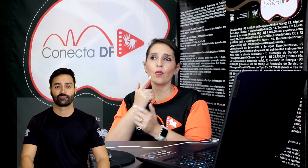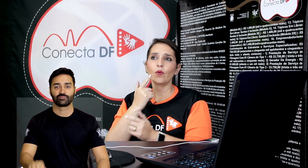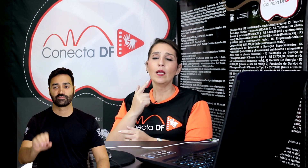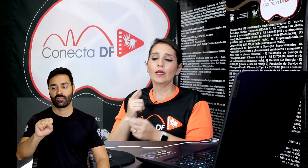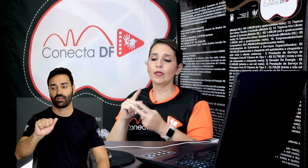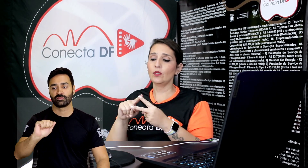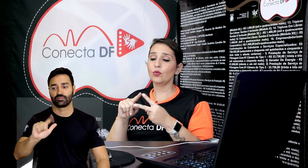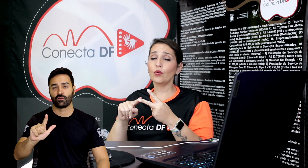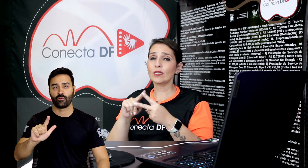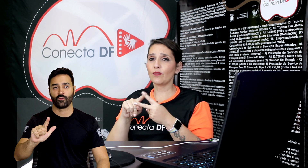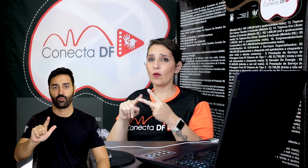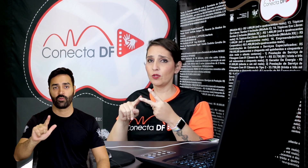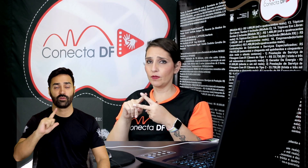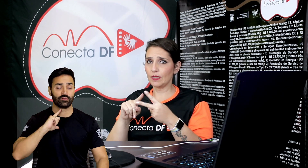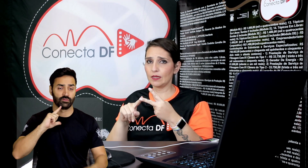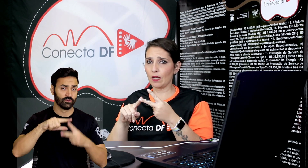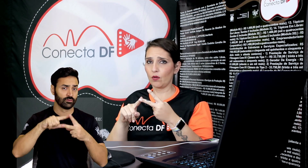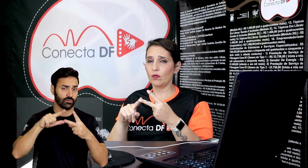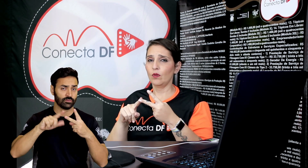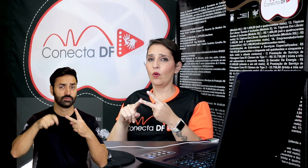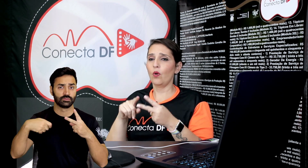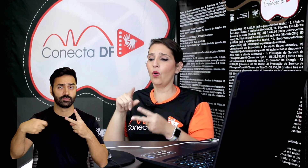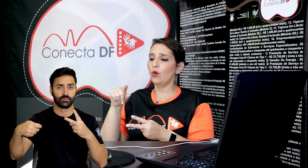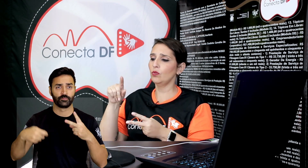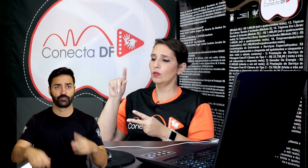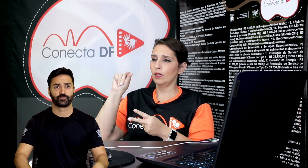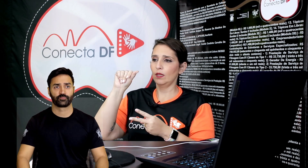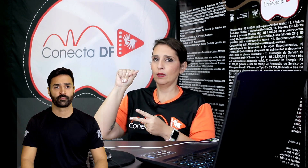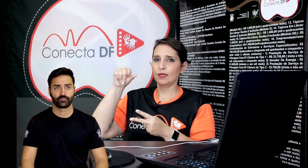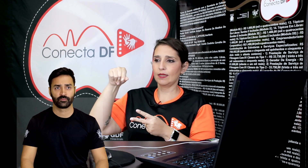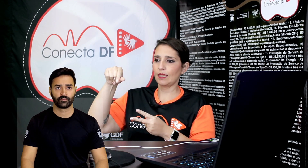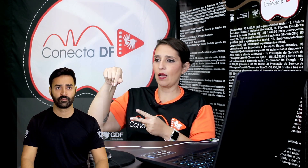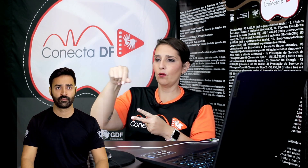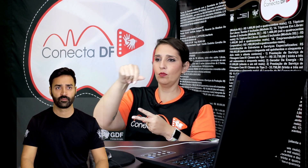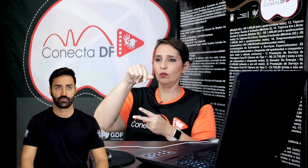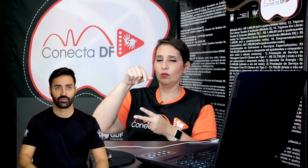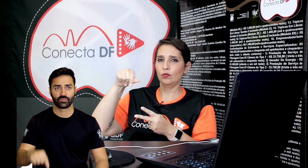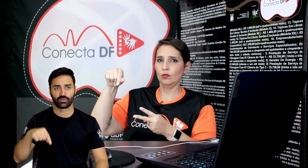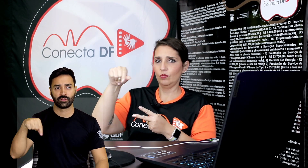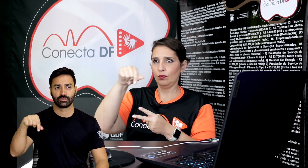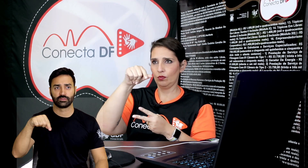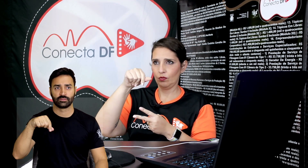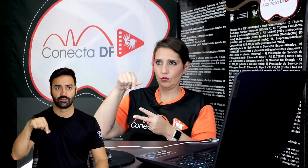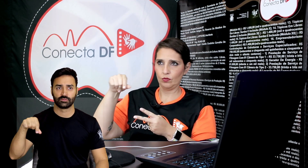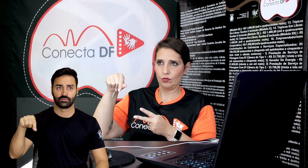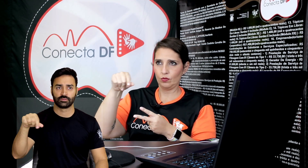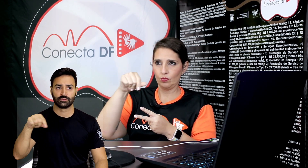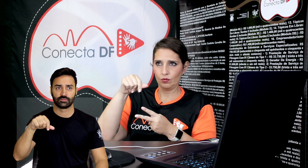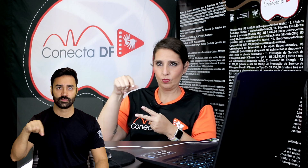Sal. Tem duas formas de fazer sal. Ou sal.